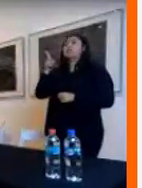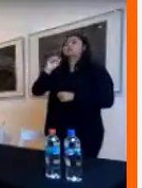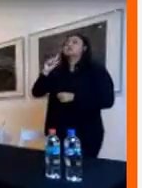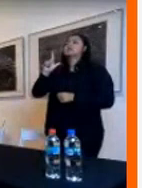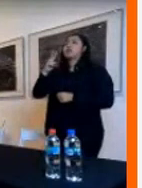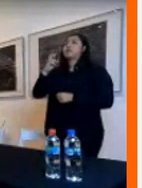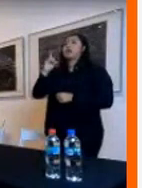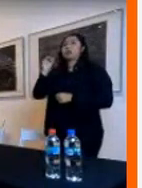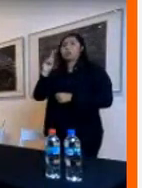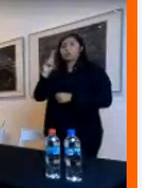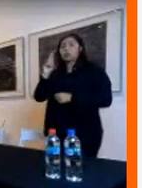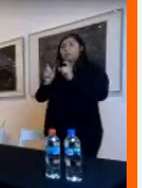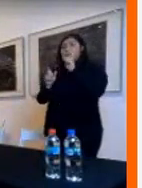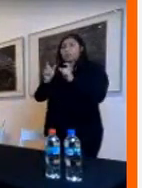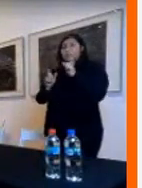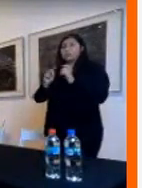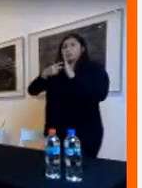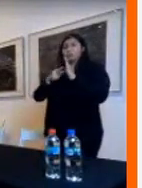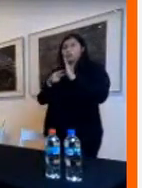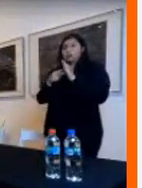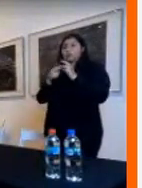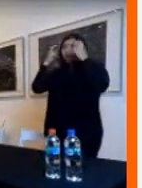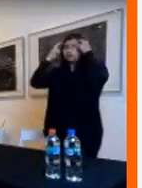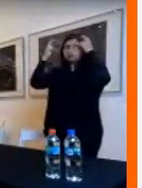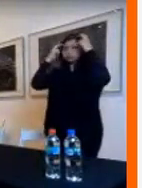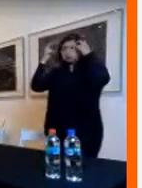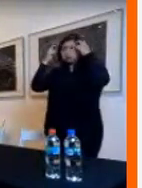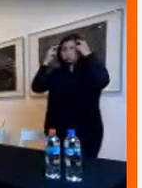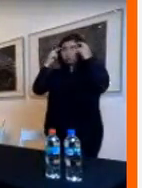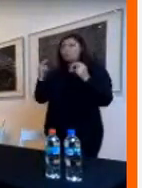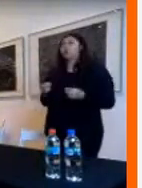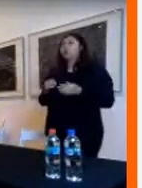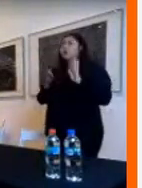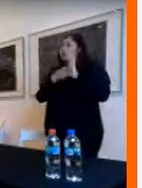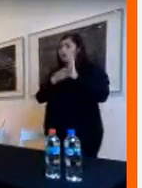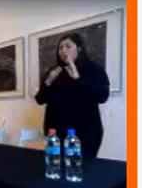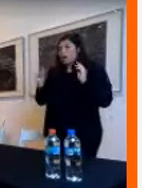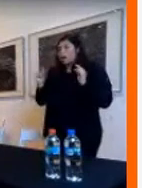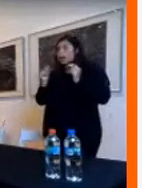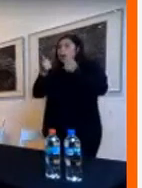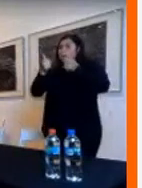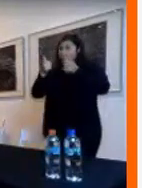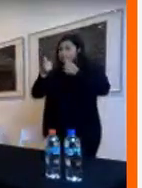hospital psiquiátrico, porque está universalmente comprobado las capacidades terapéuticas que tiene la sala, ¿cierto?